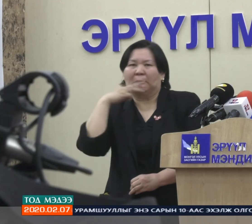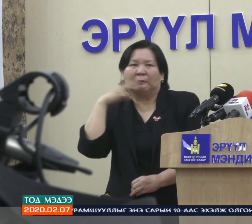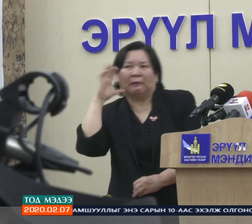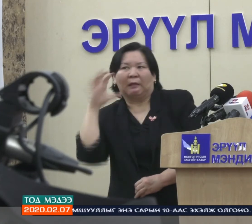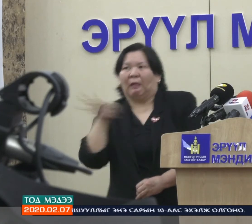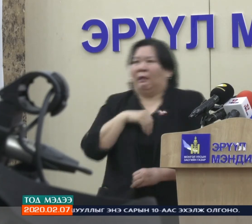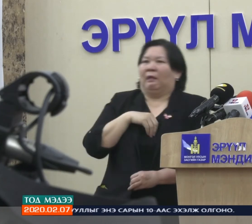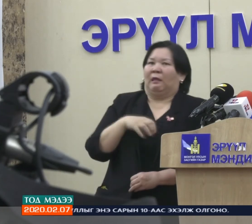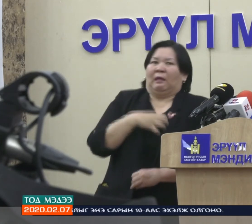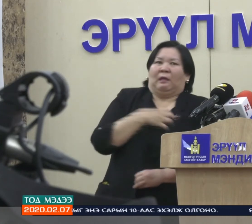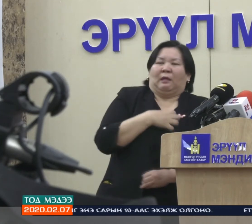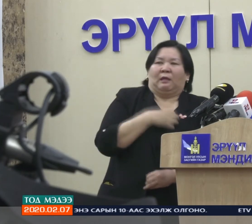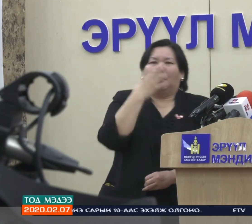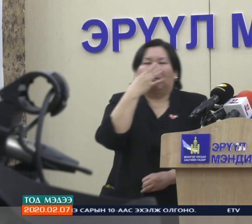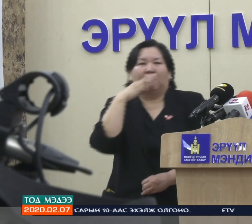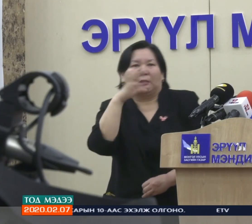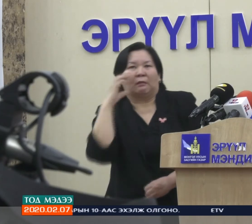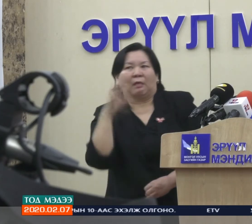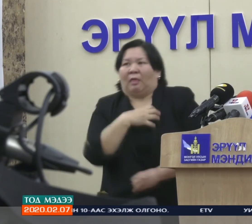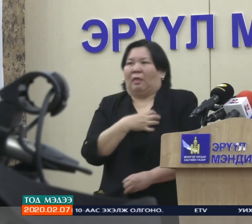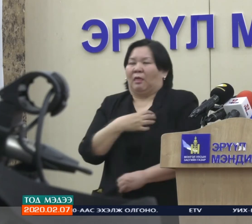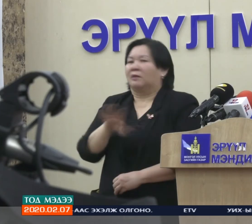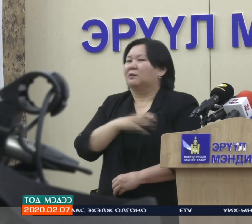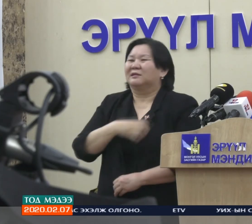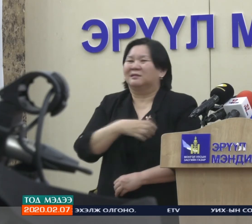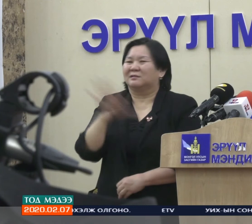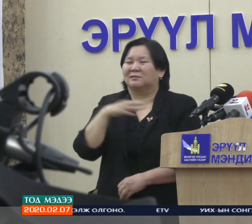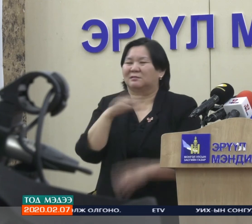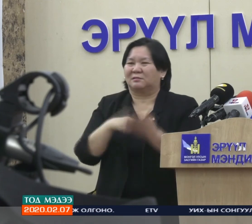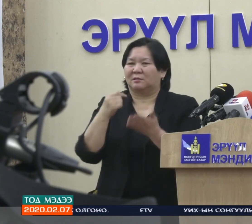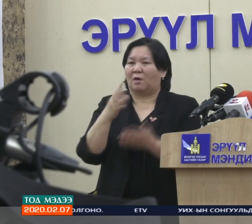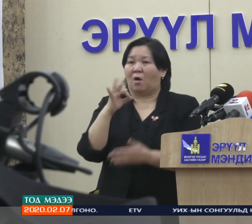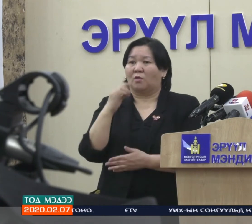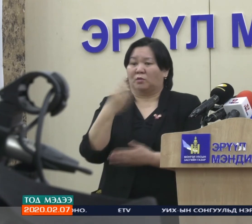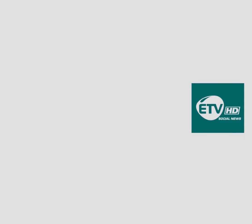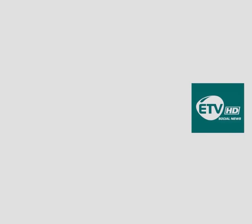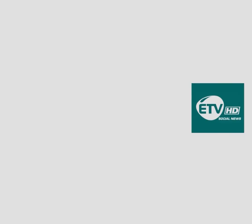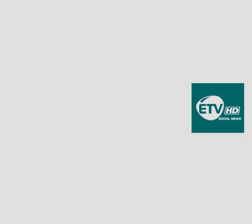аймгийн бүх нэгдсэн эмнэлэг бүсийн онцлогооны төвүүдийг мэрэгжил арга зүгээр хангаж ажиллаж байна.